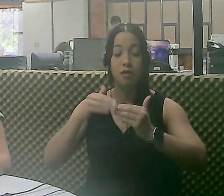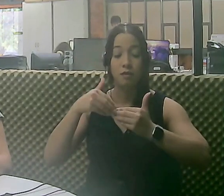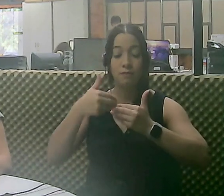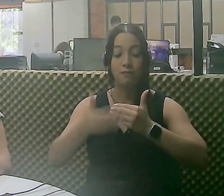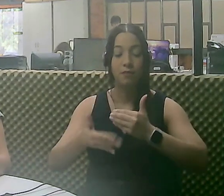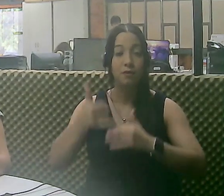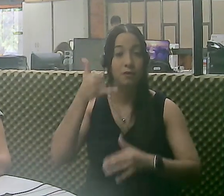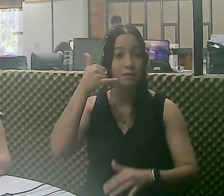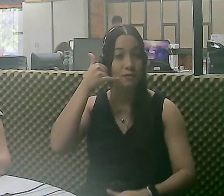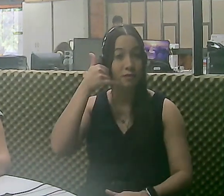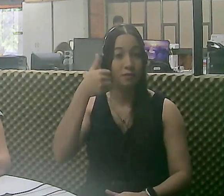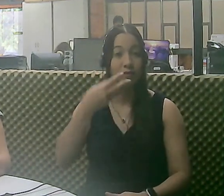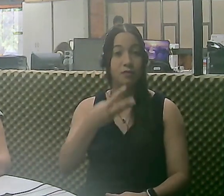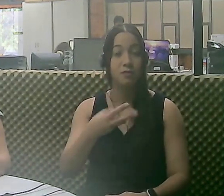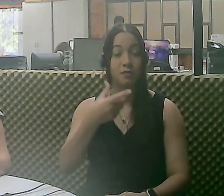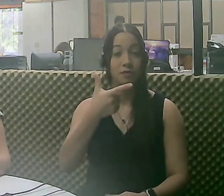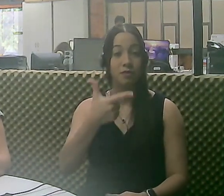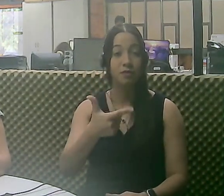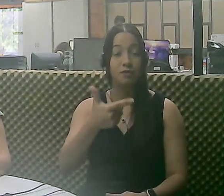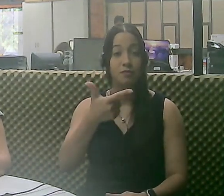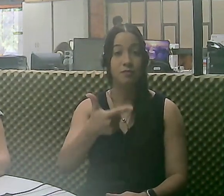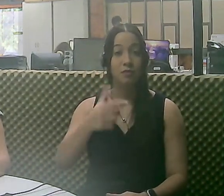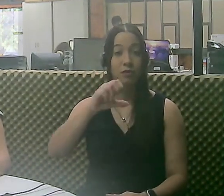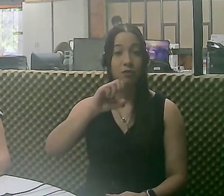do telefone